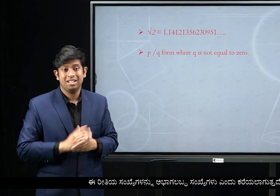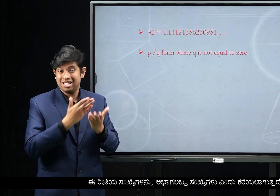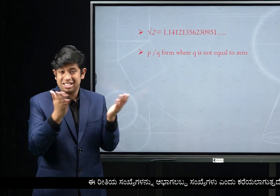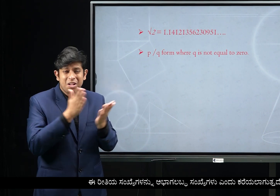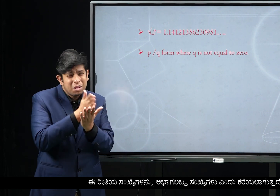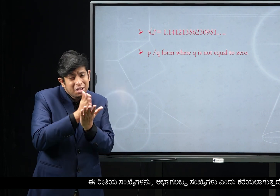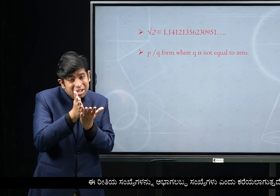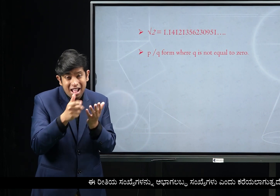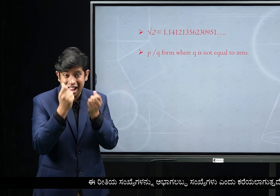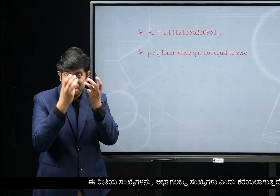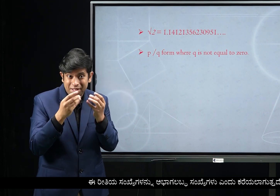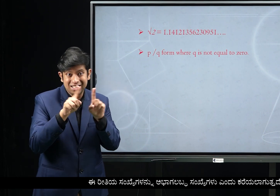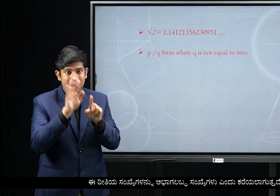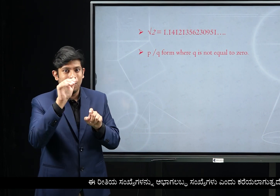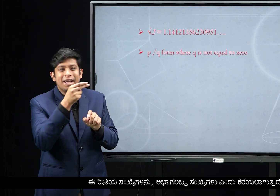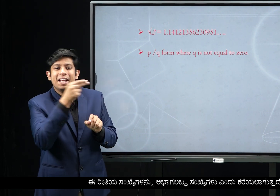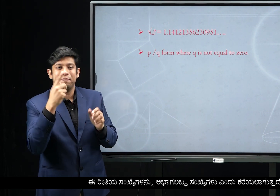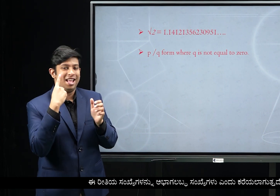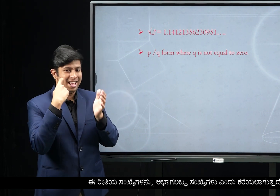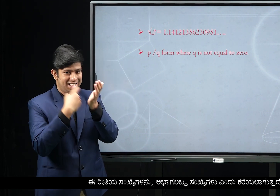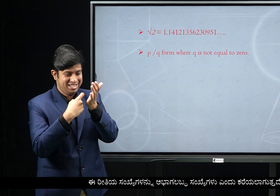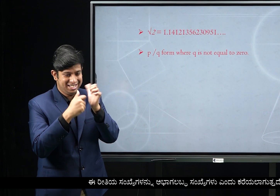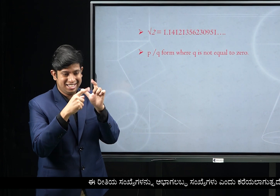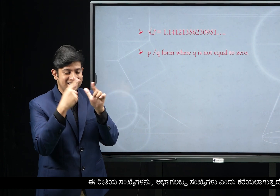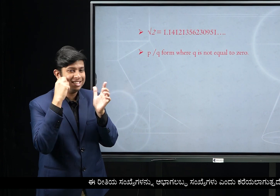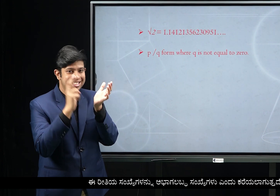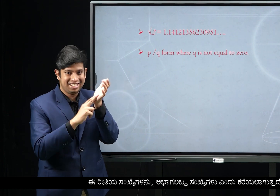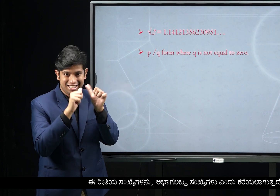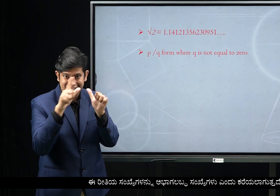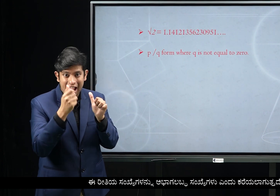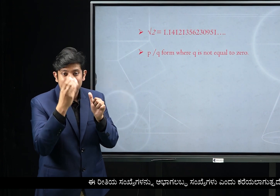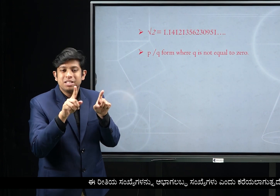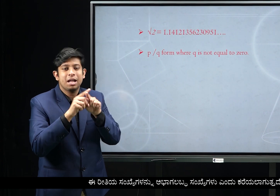ಈ ರೀತಿಯ ಸಂಖ್ಯೆಗಳನ್ನು ಅಭಾಗಲಬ್ಧ ಸಂಖ್ಯೆಗಳು ಎಂದು ಕರೆಯಲಾಗುತ್ತದೆ.